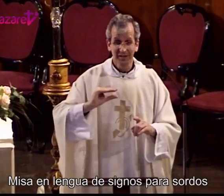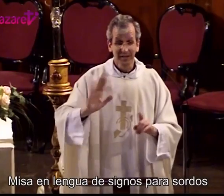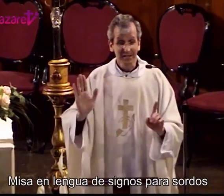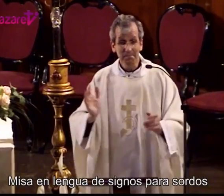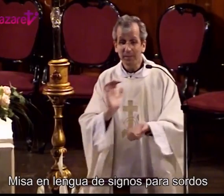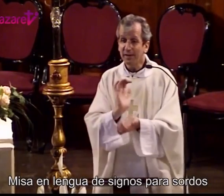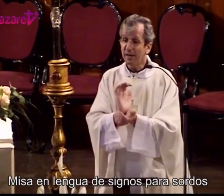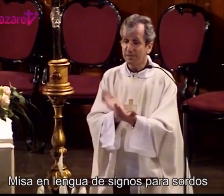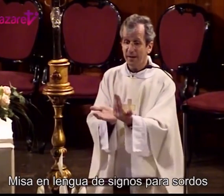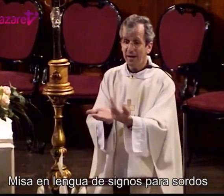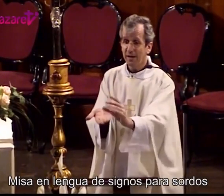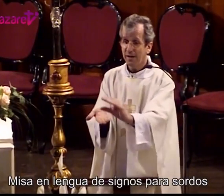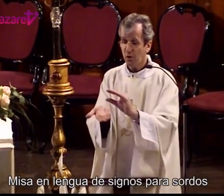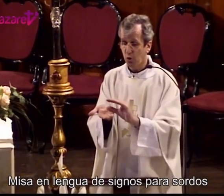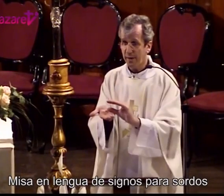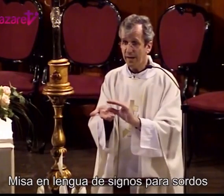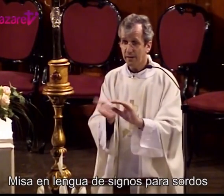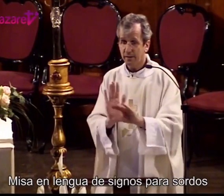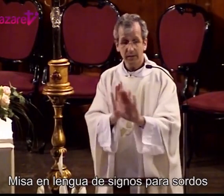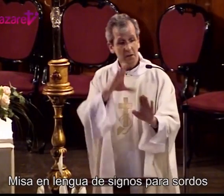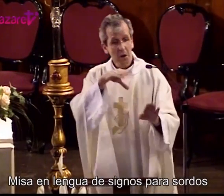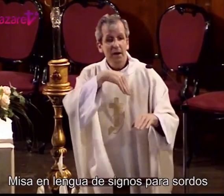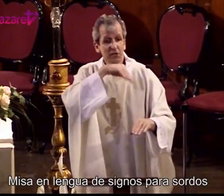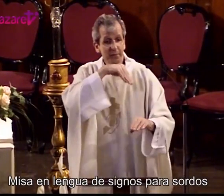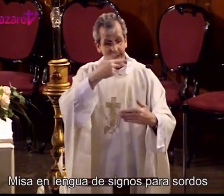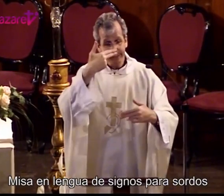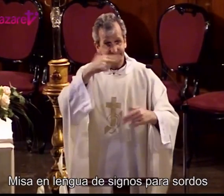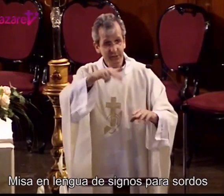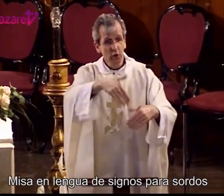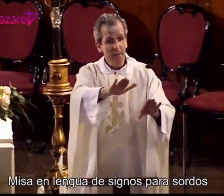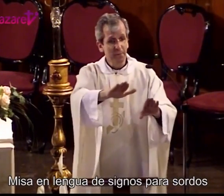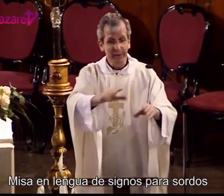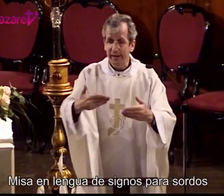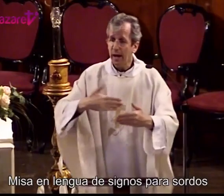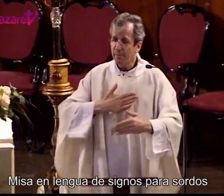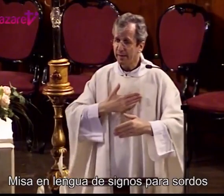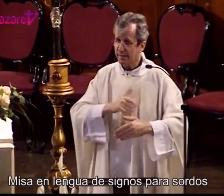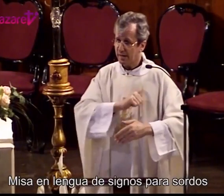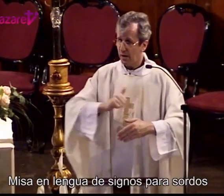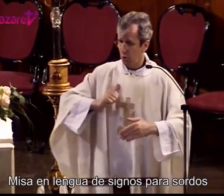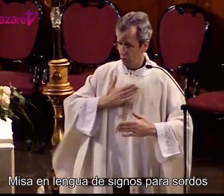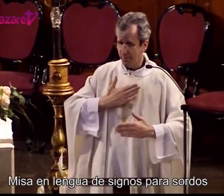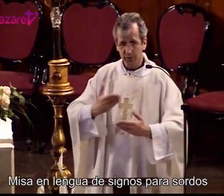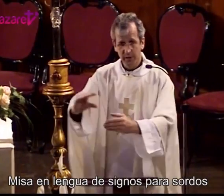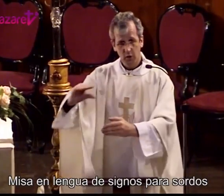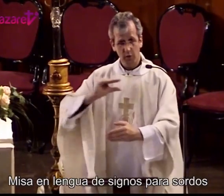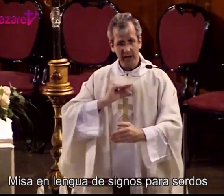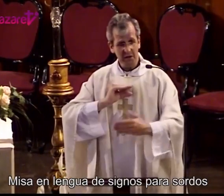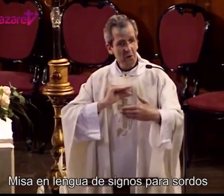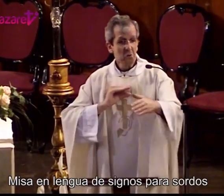Que simplemente espera, ¿eh? Cobrar y las ovejas no le importan. A mí me interesa lo mío, cobrar. Los